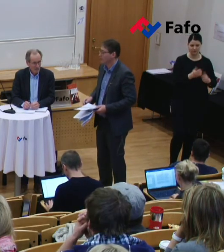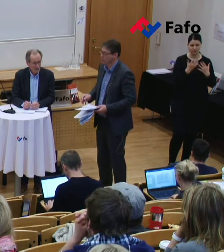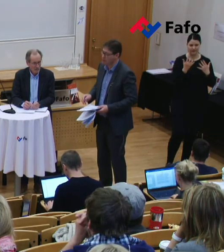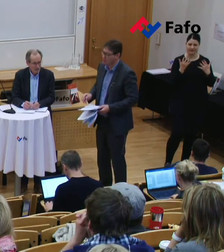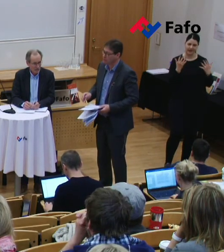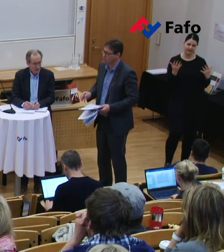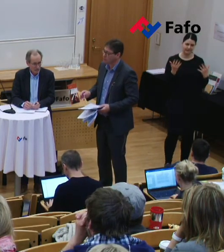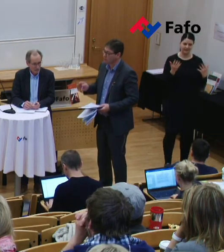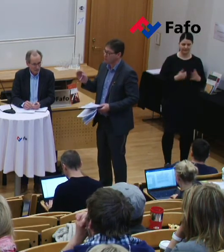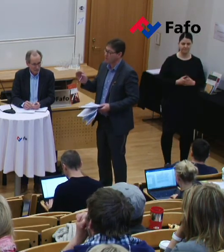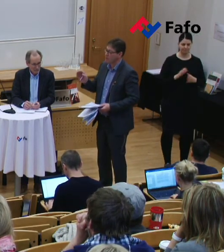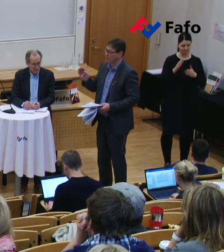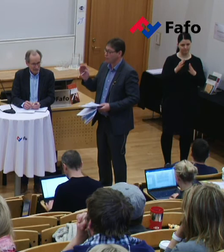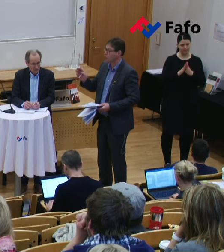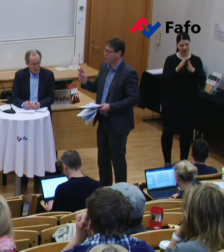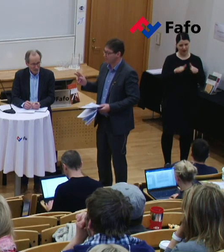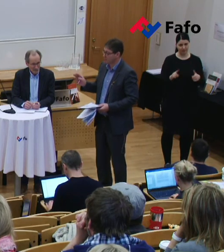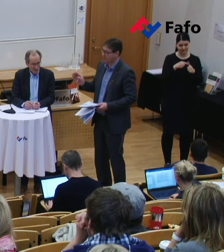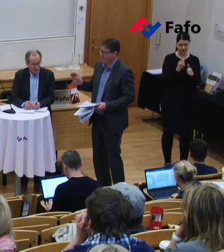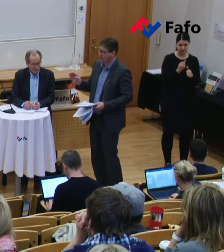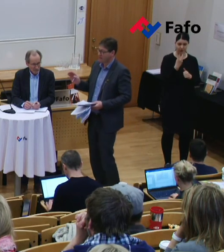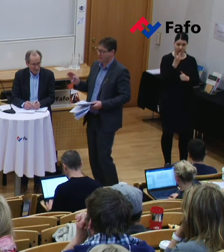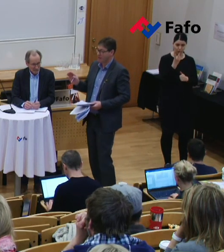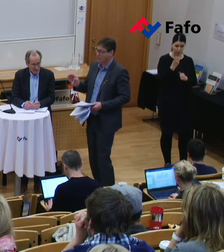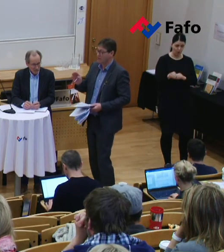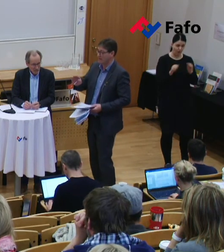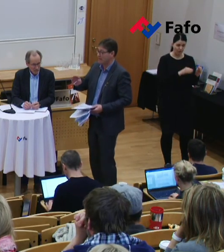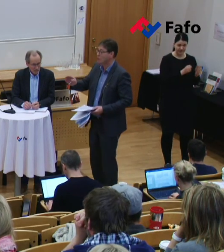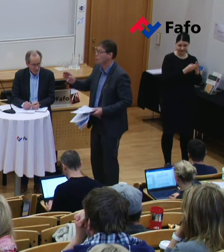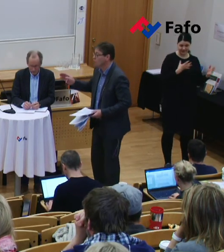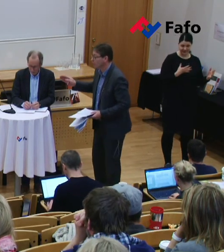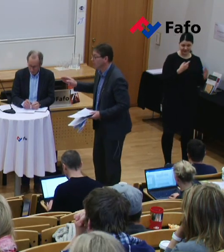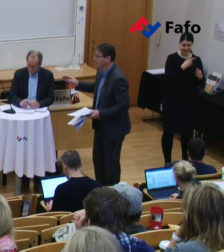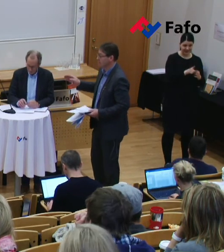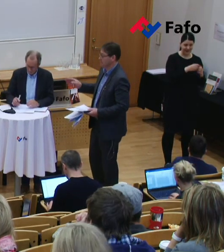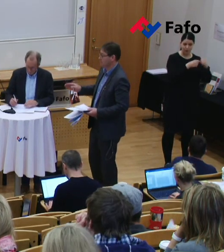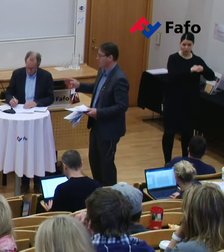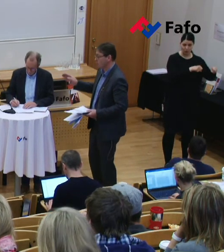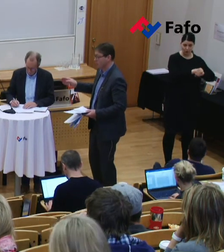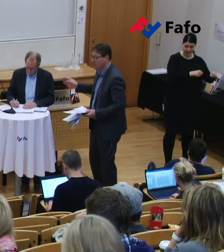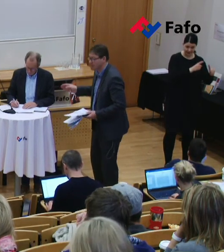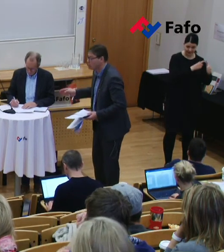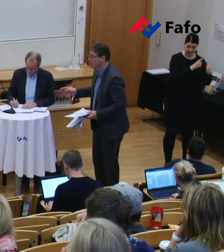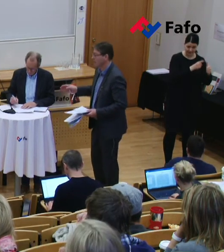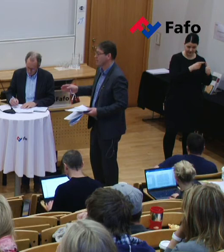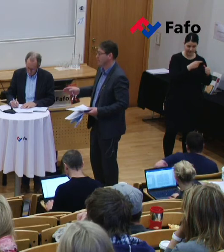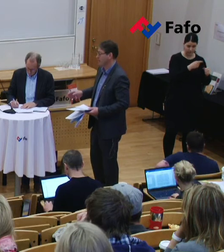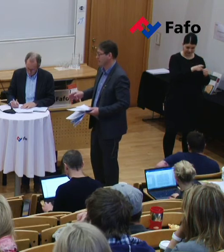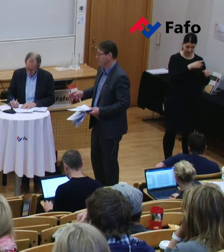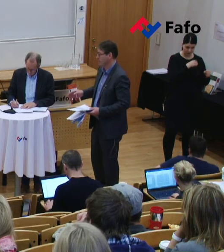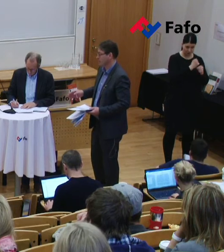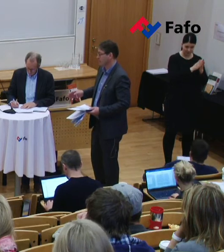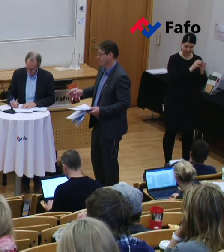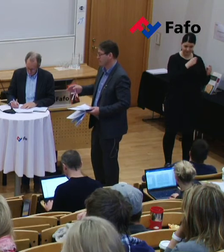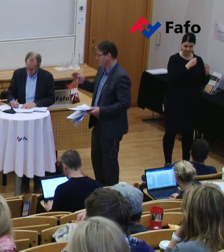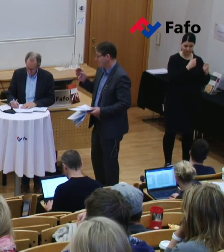rundt debatten om Housing First. Og da er det jo to overføringsverdier. Det ene er jo til de kommunene som skal jobbe med disse prosjektene